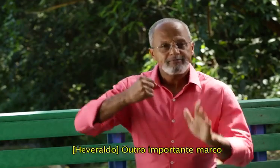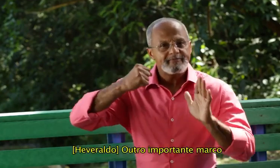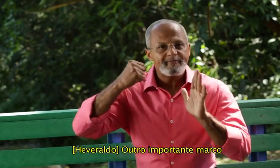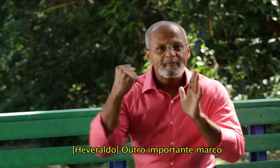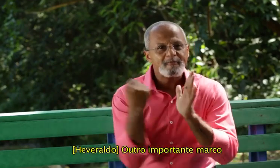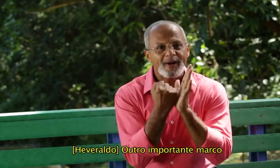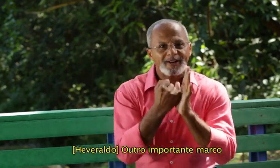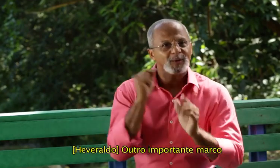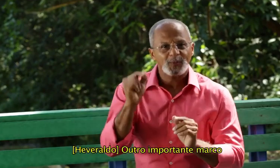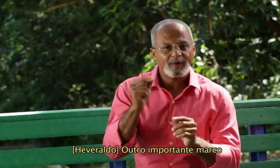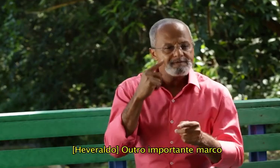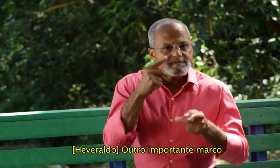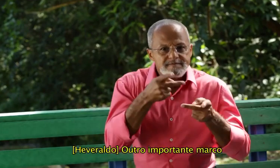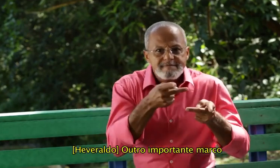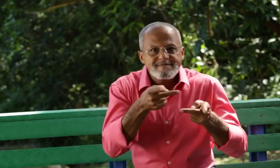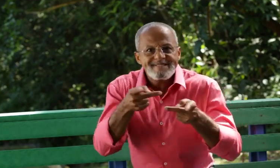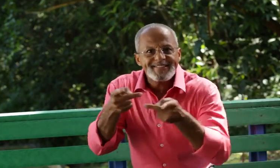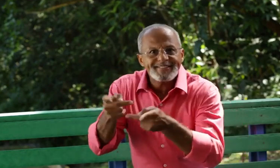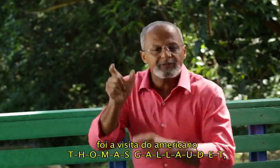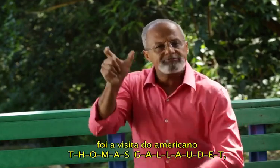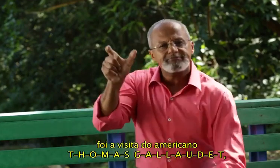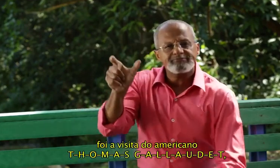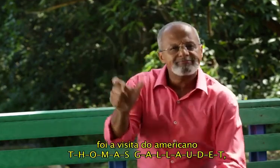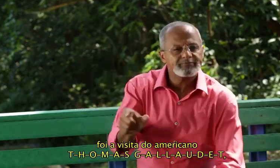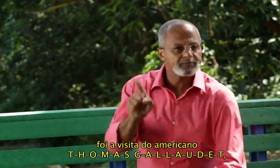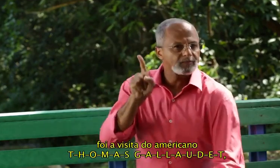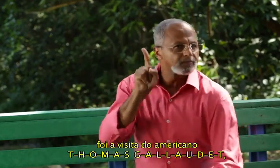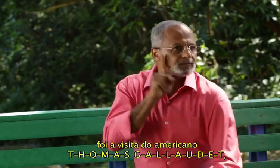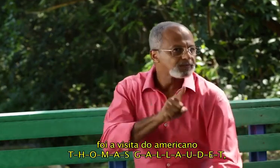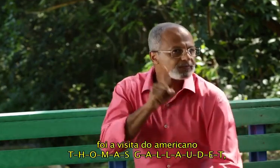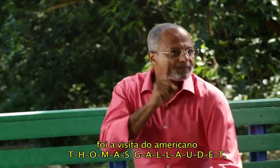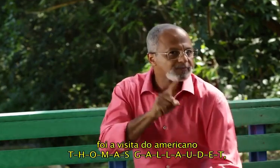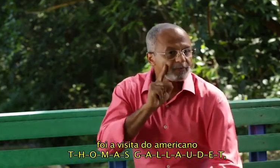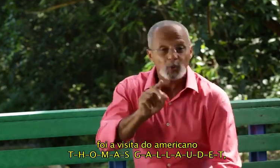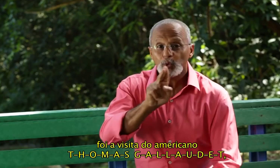Outro importante marco foi a visita do americano